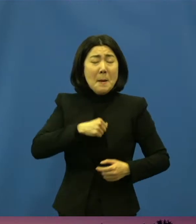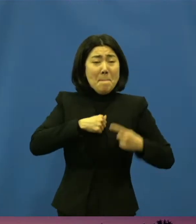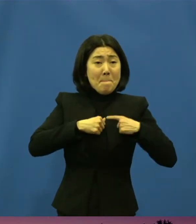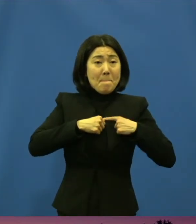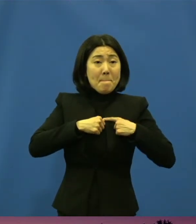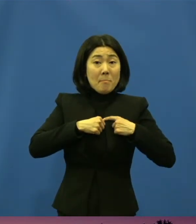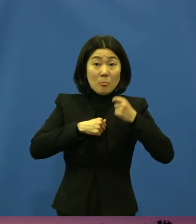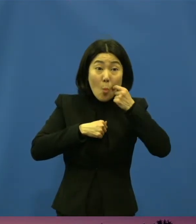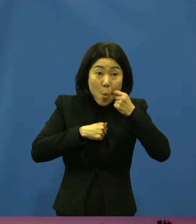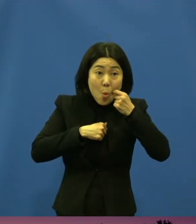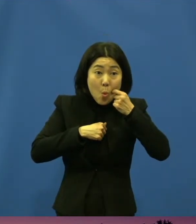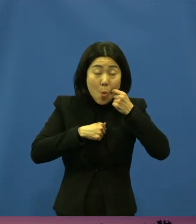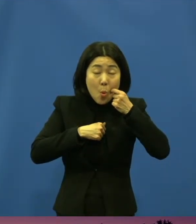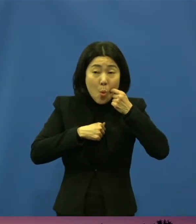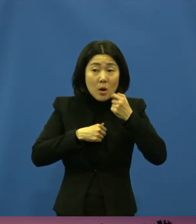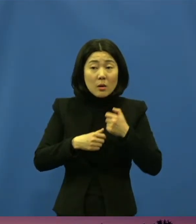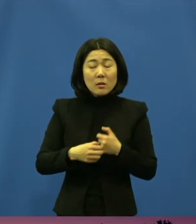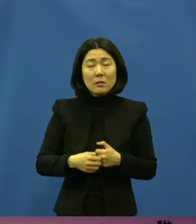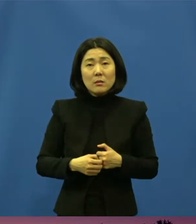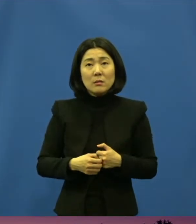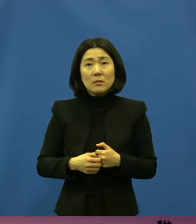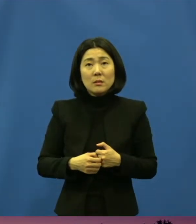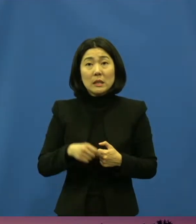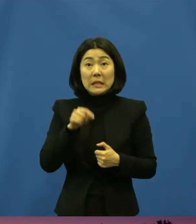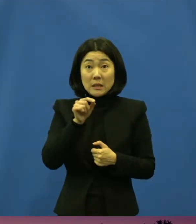통제되지 않는 욕망은